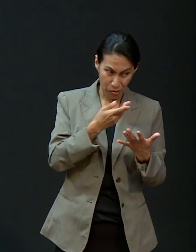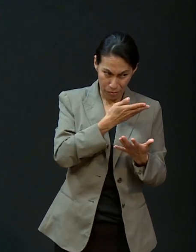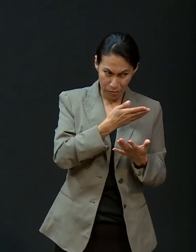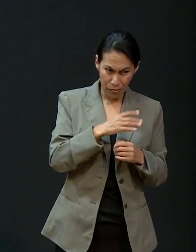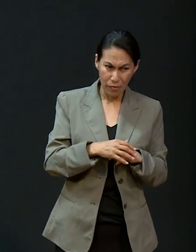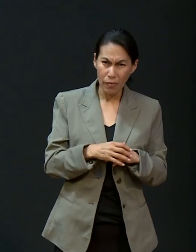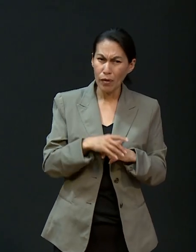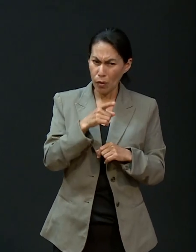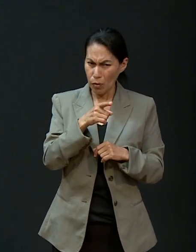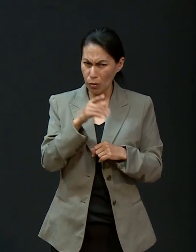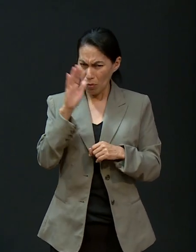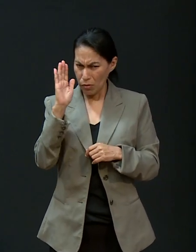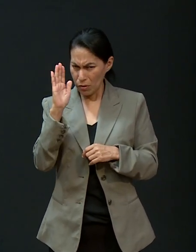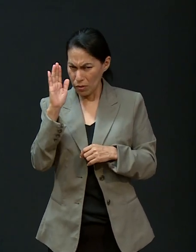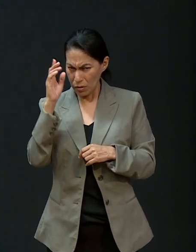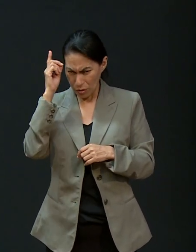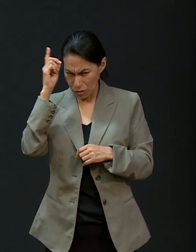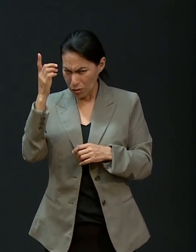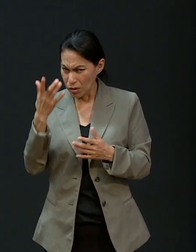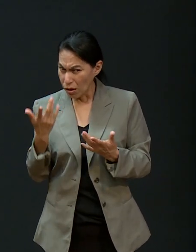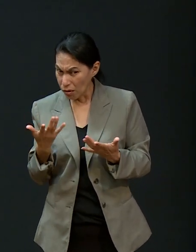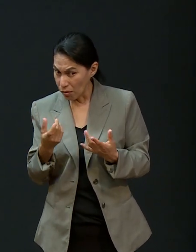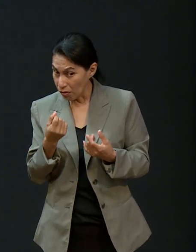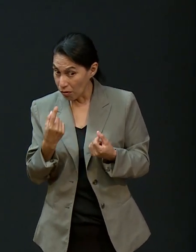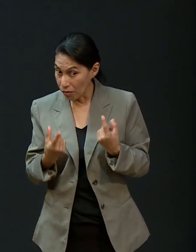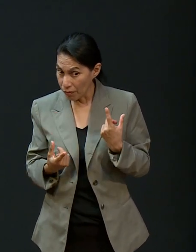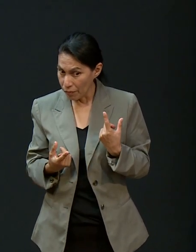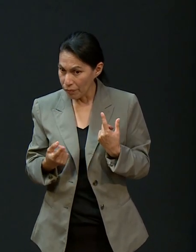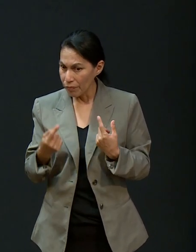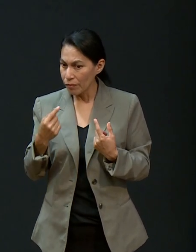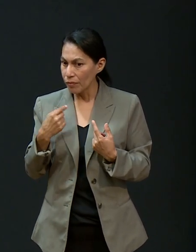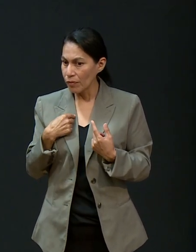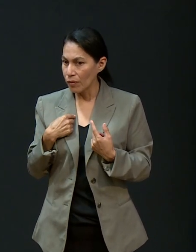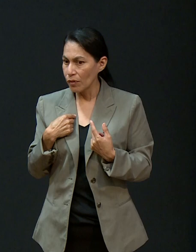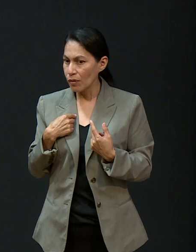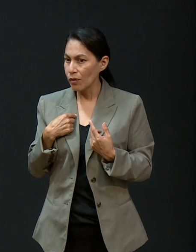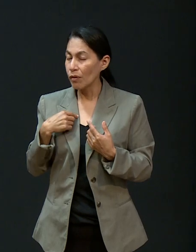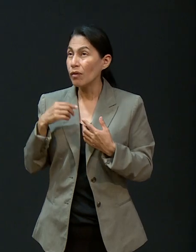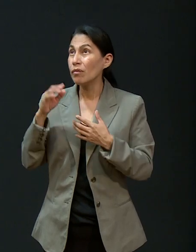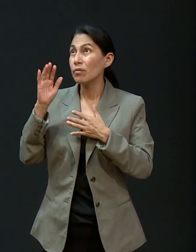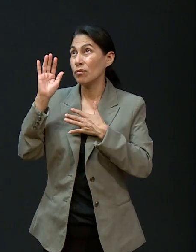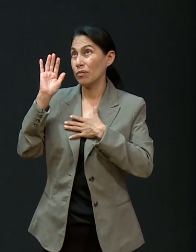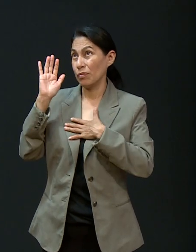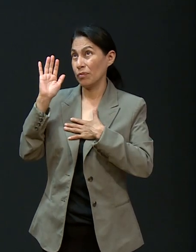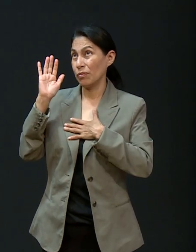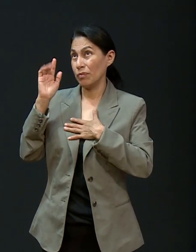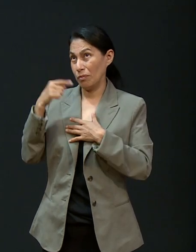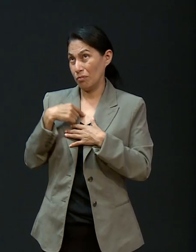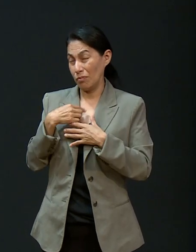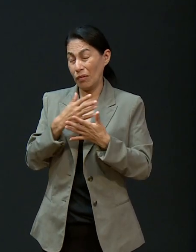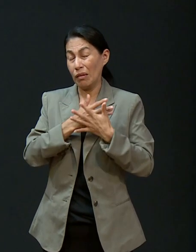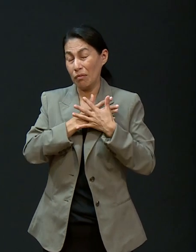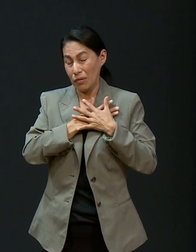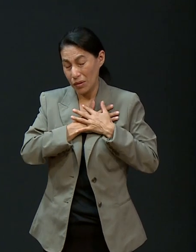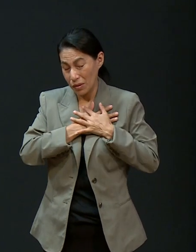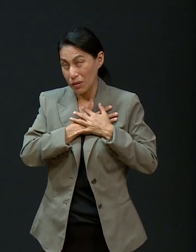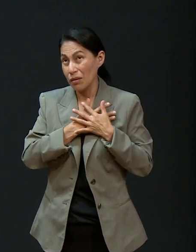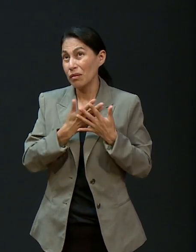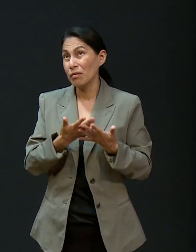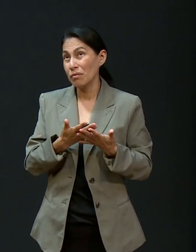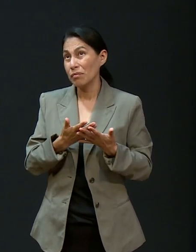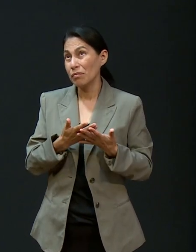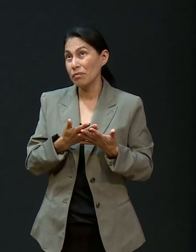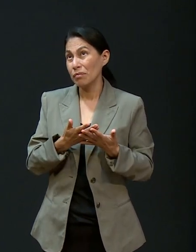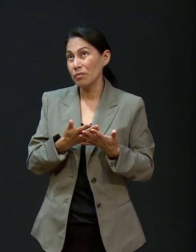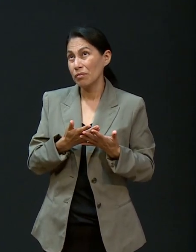haces algo por mi hijo, ¿tú le prometiste algo a Dios? Yo le prometí, así que lo